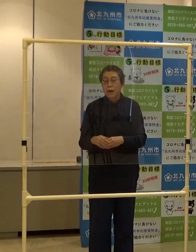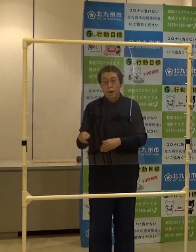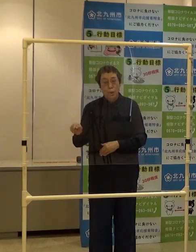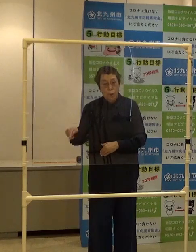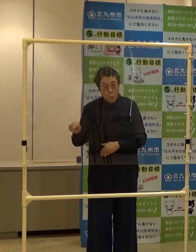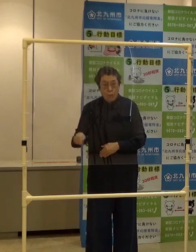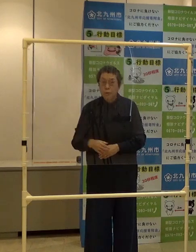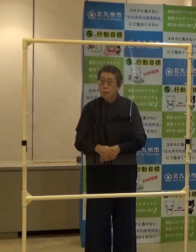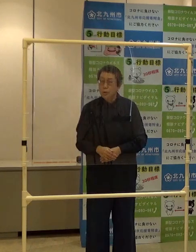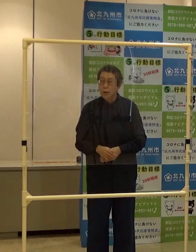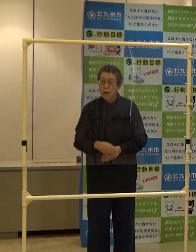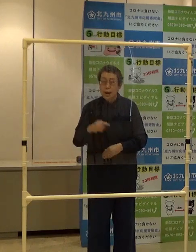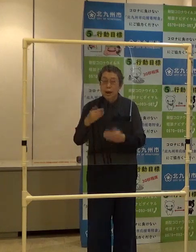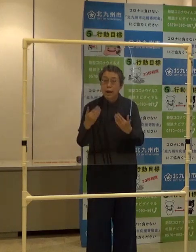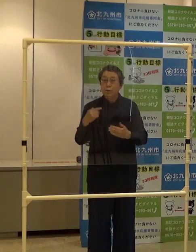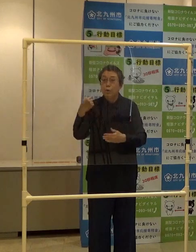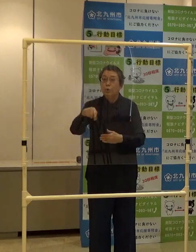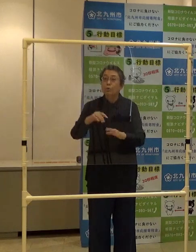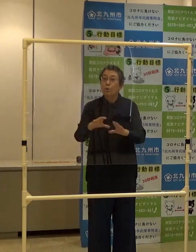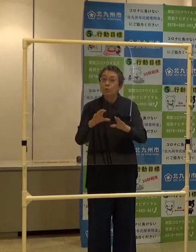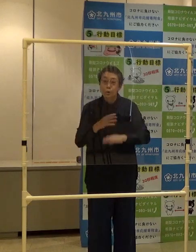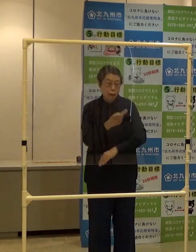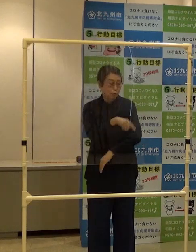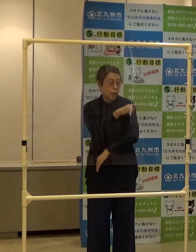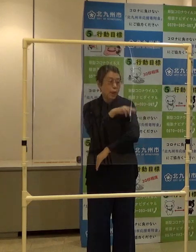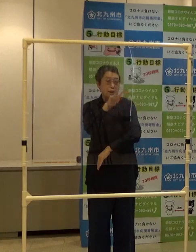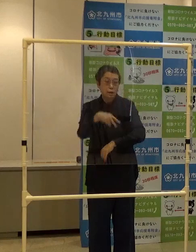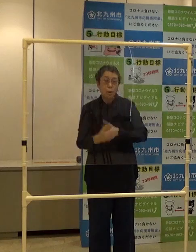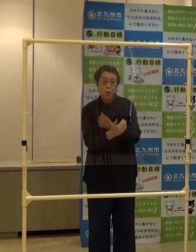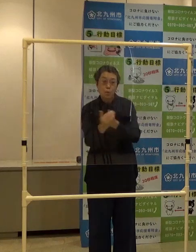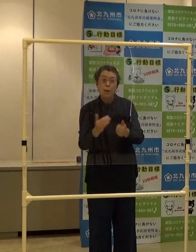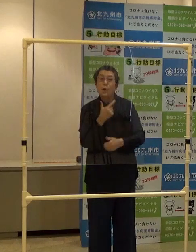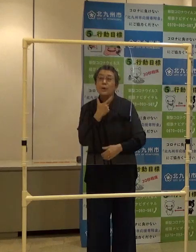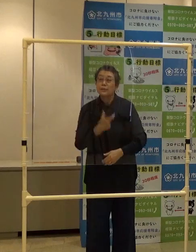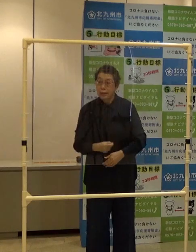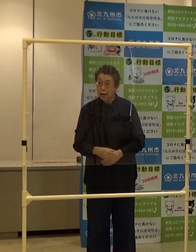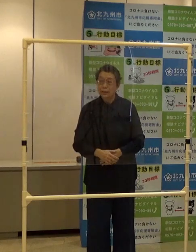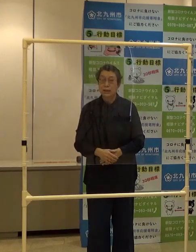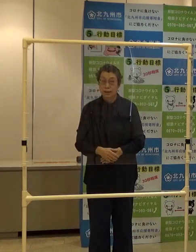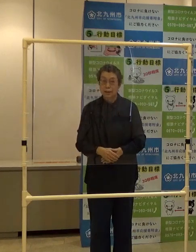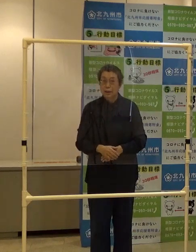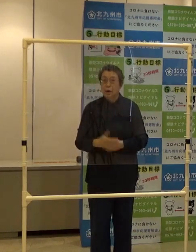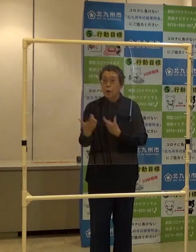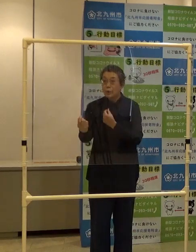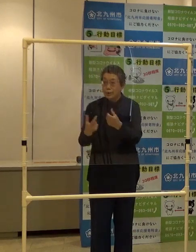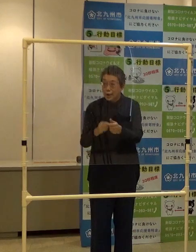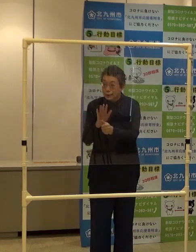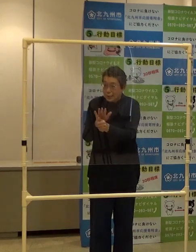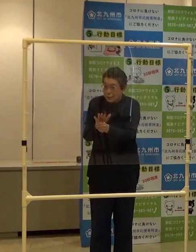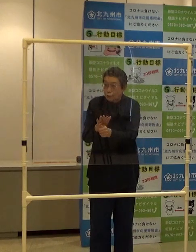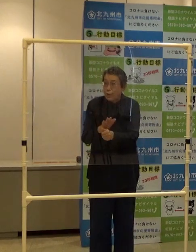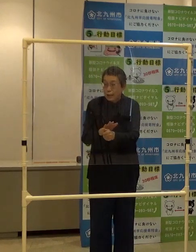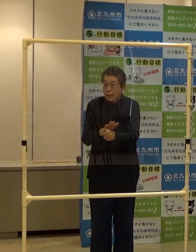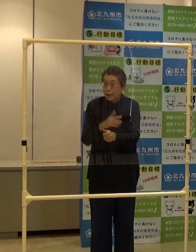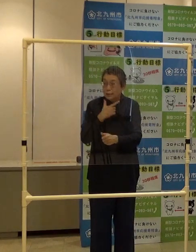権利をですね、みんなで守ってあげるという試みは大事な助け合いの